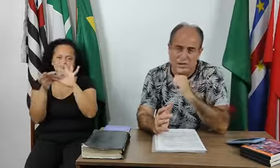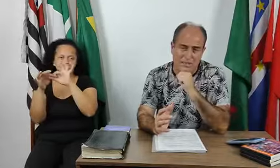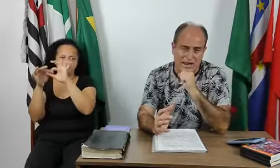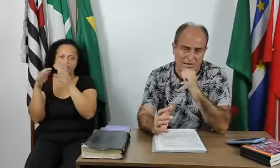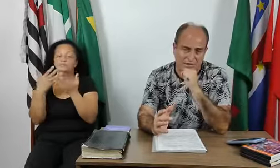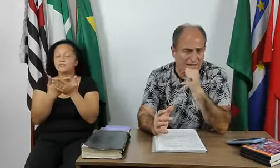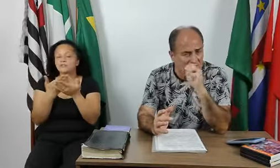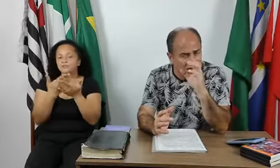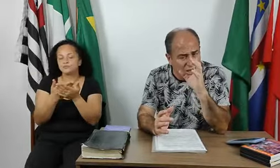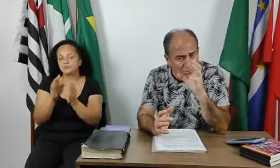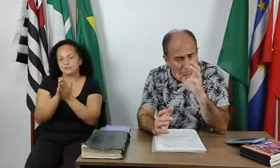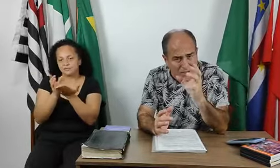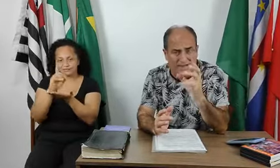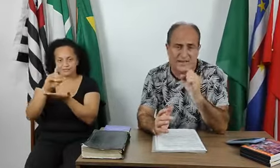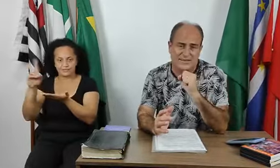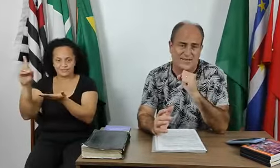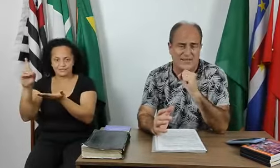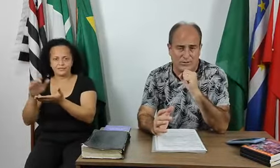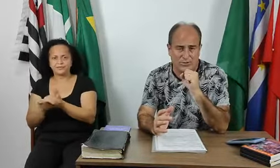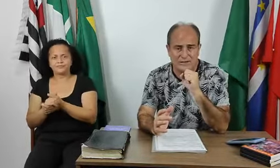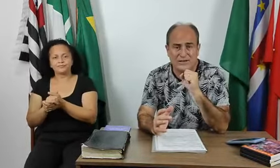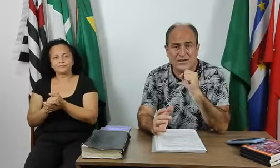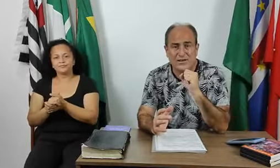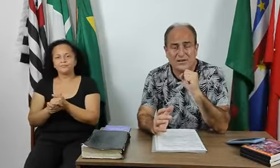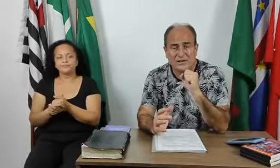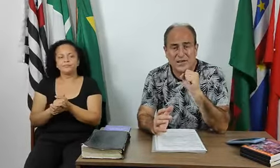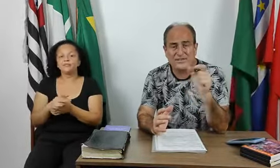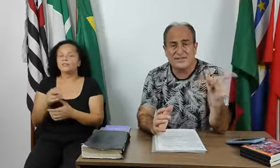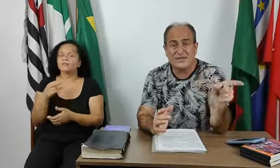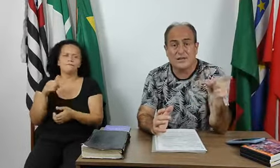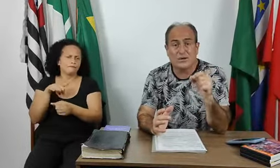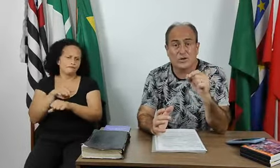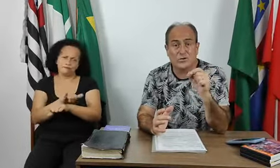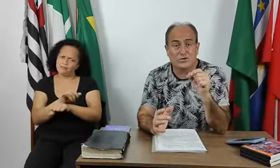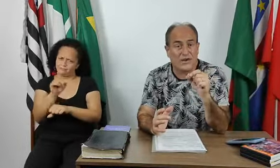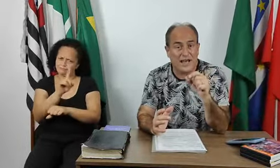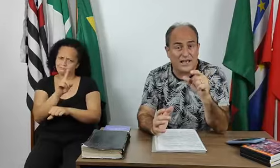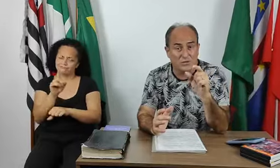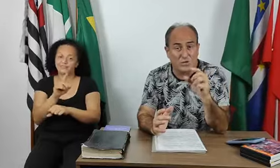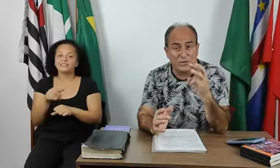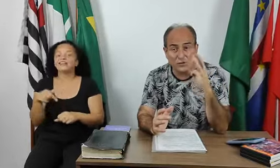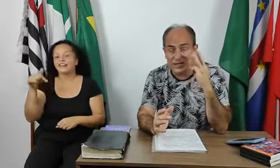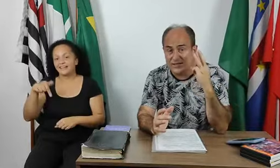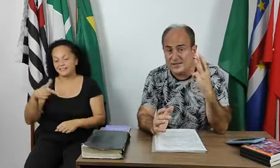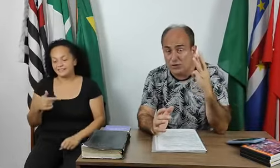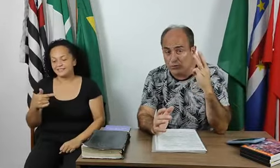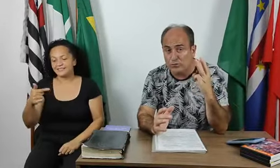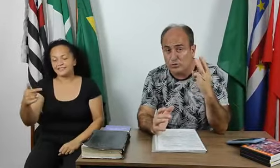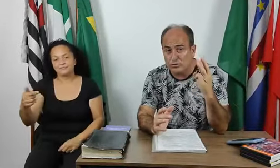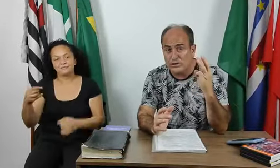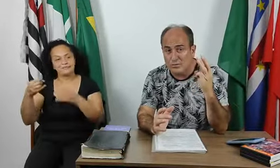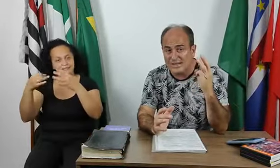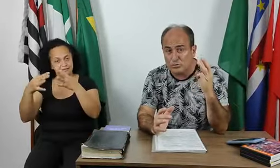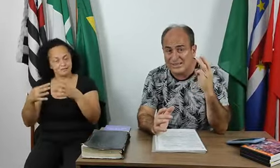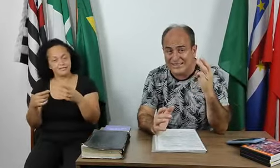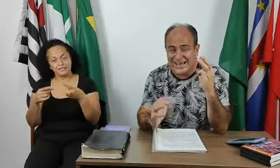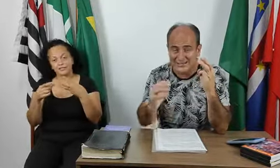estudo da palavra. Não perca essas células. Essa semana nós vamos falar sobre o terceiro fruto